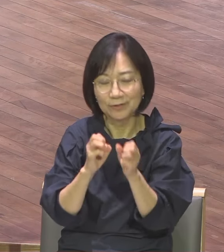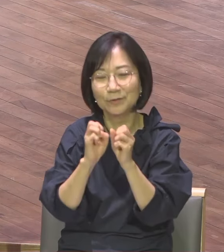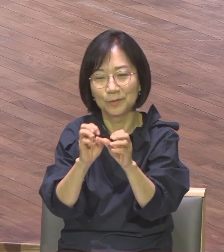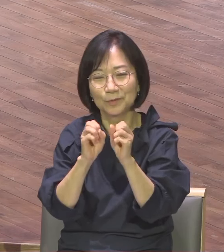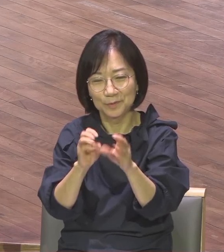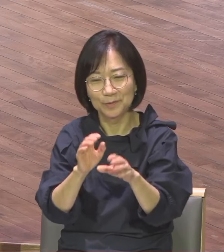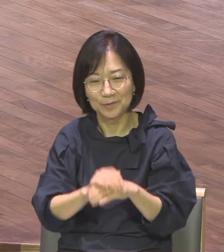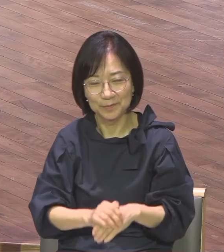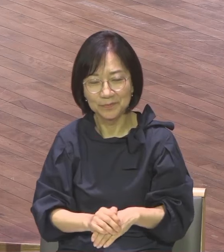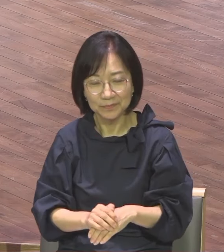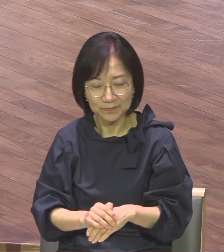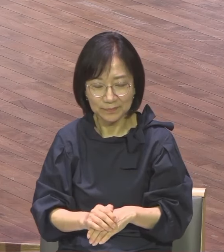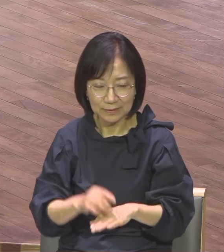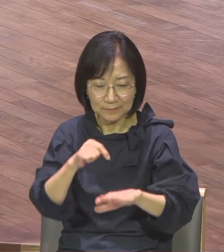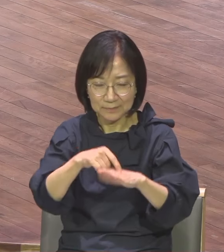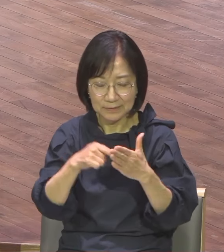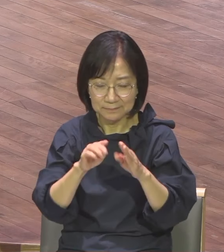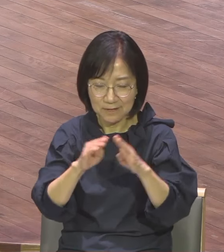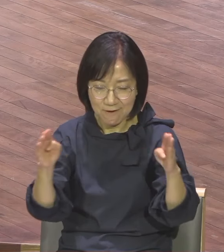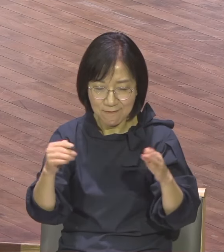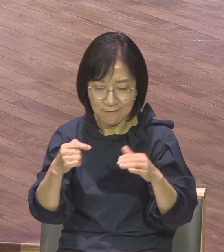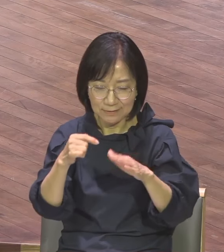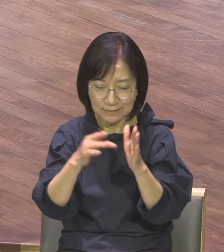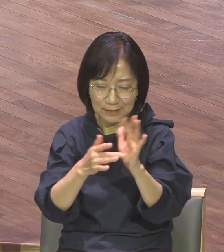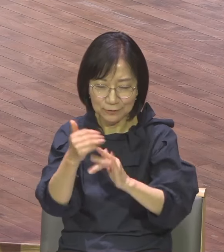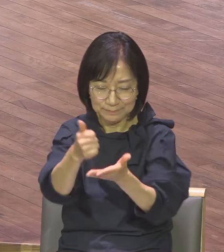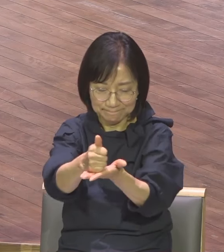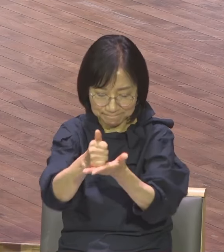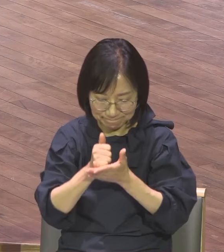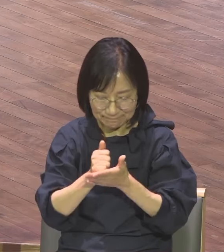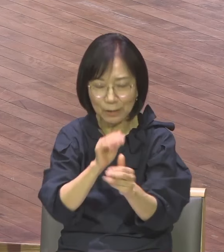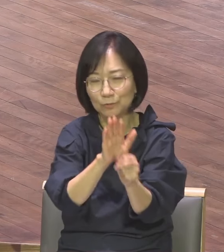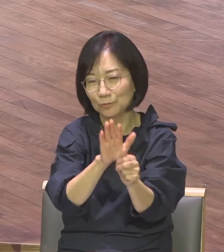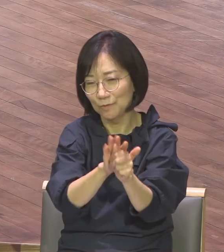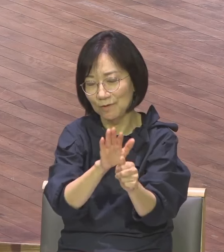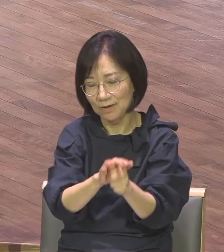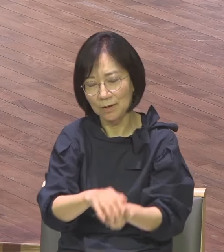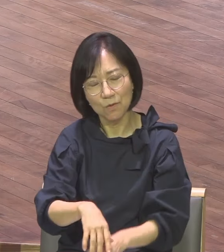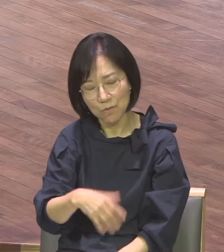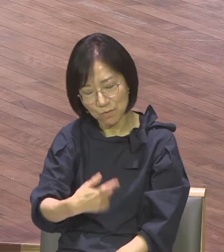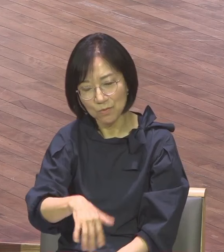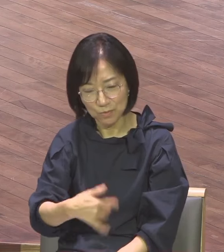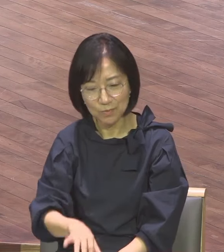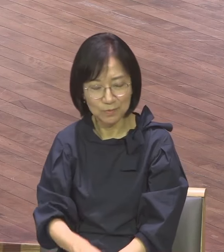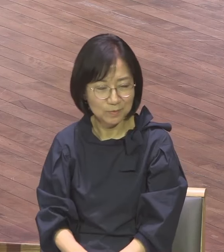그게 영접운동이에요. 어? 그거 예수 믿게 만들어주는 거지. 엄청난 거지요.